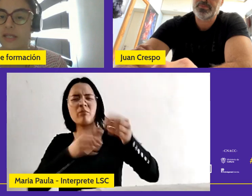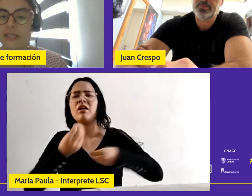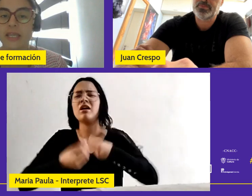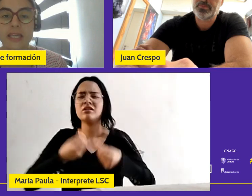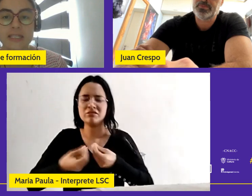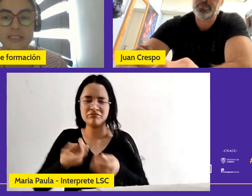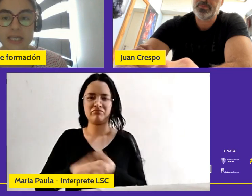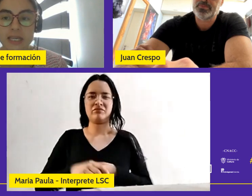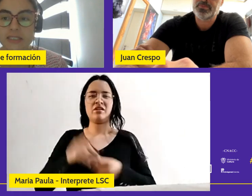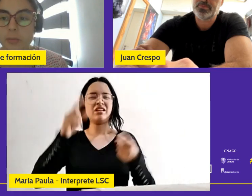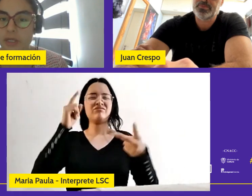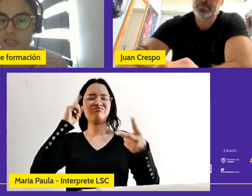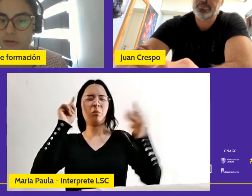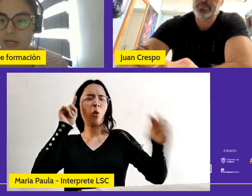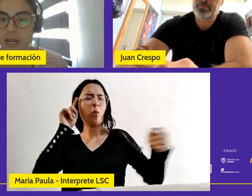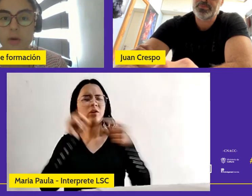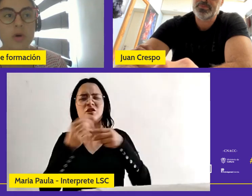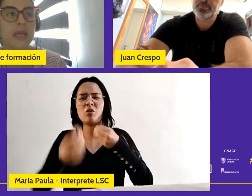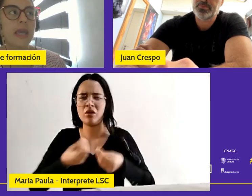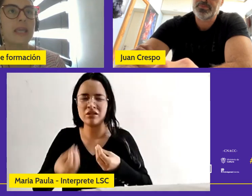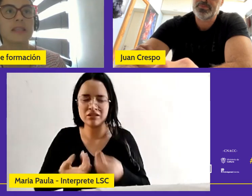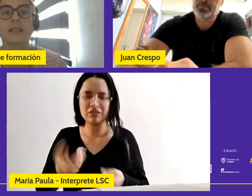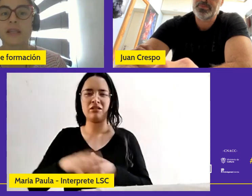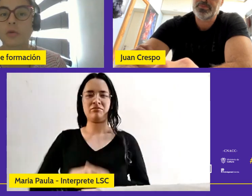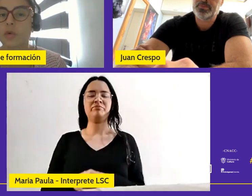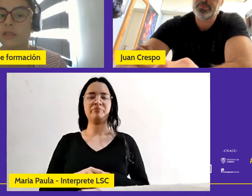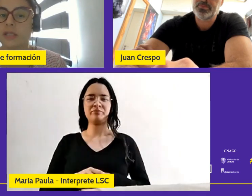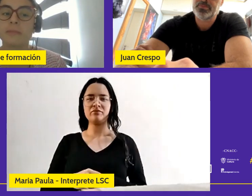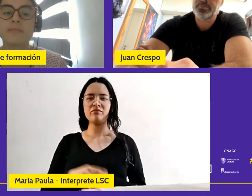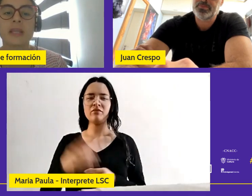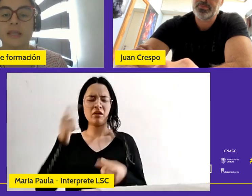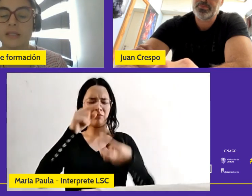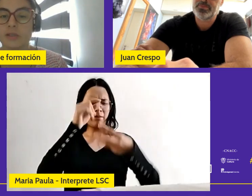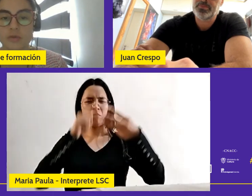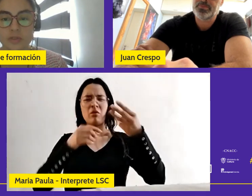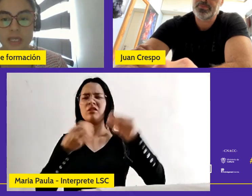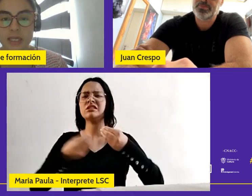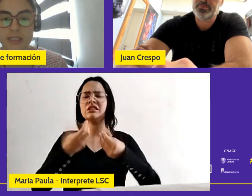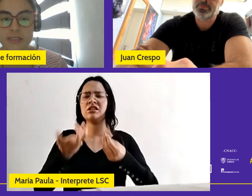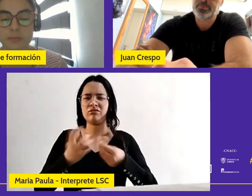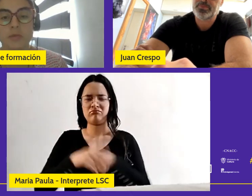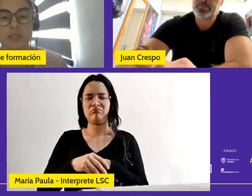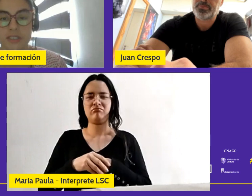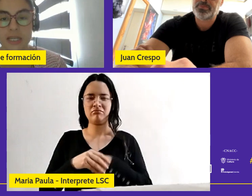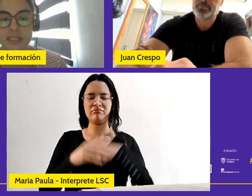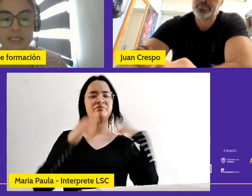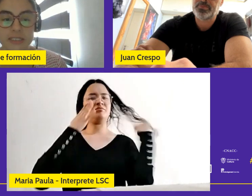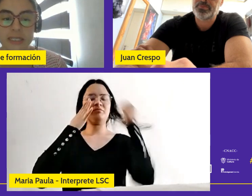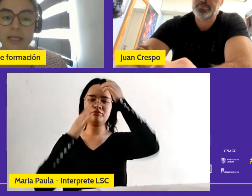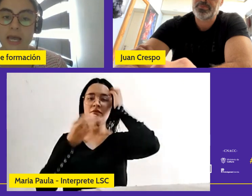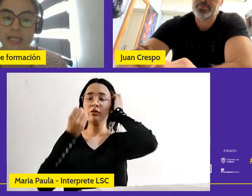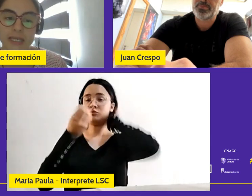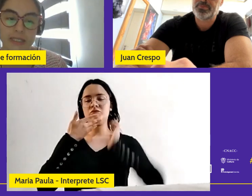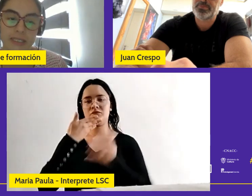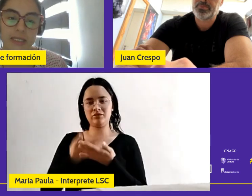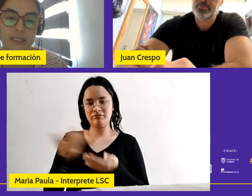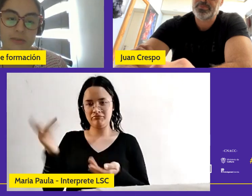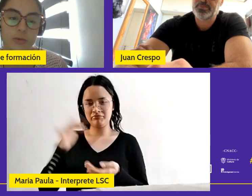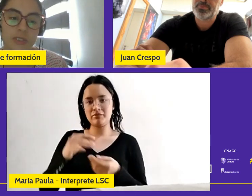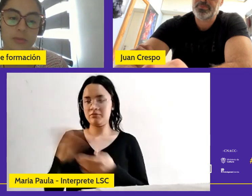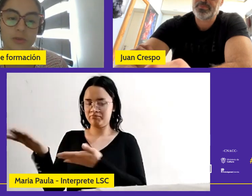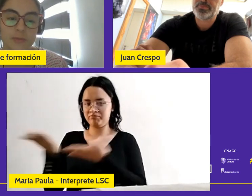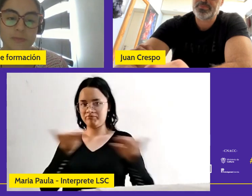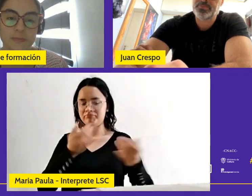cuáles estrategias se pueden llevar a cabo, qué hay que tener en cuenta. Entonces, muchas gracias y adelante,